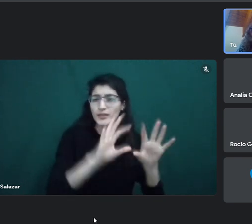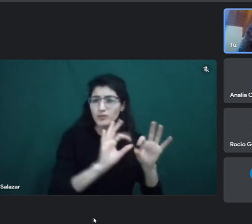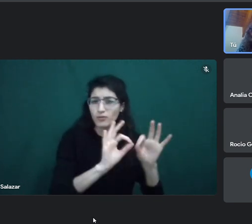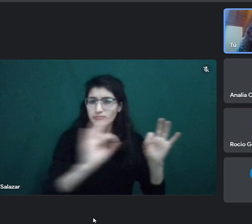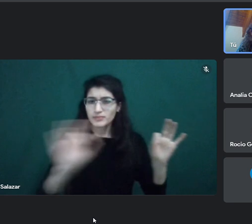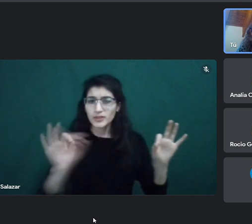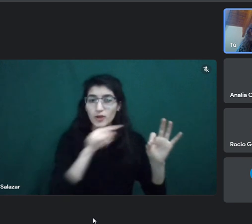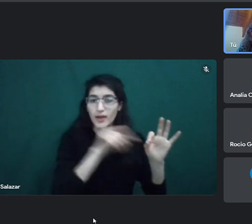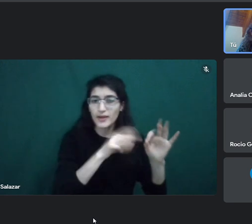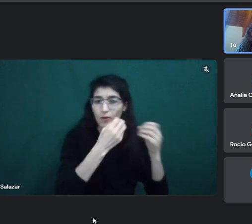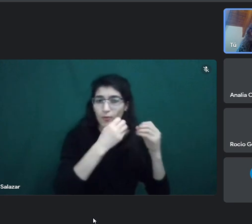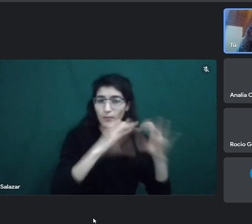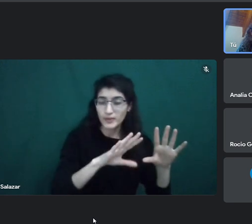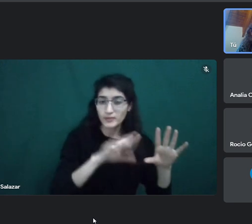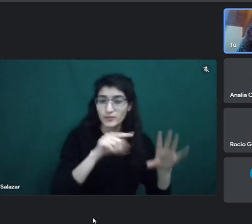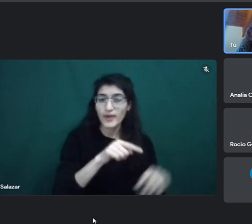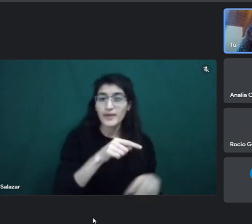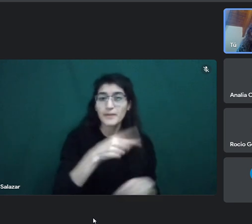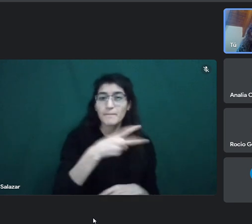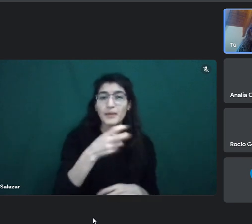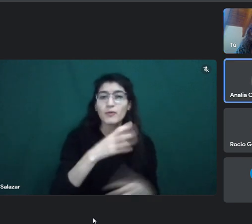verbal.